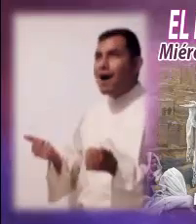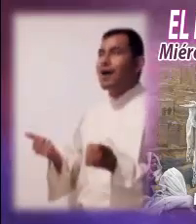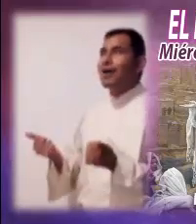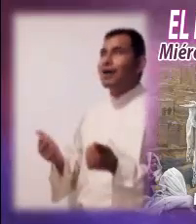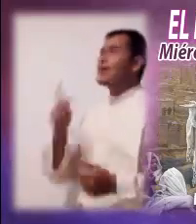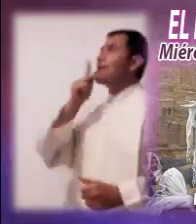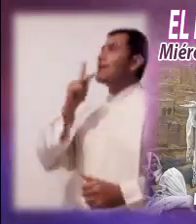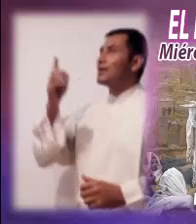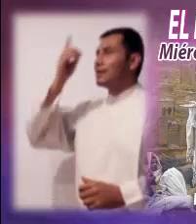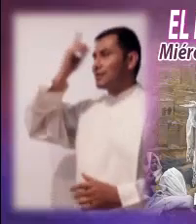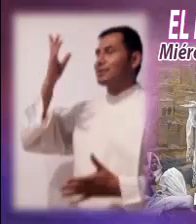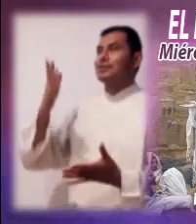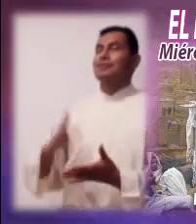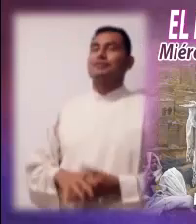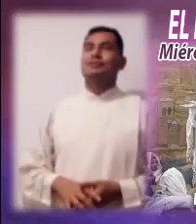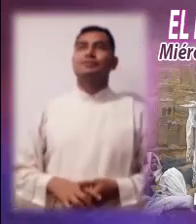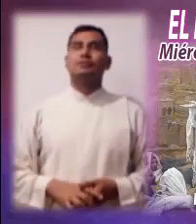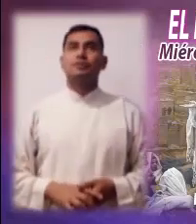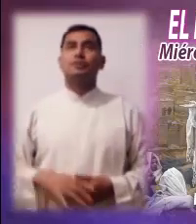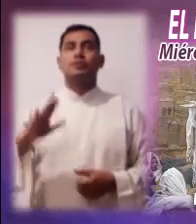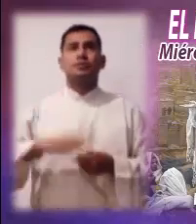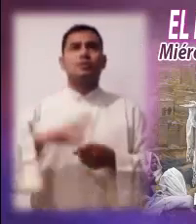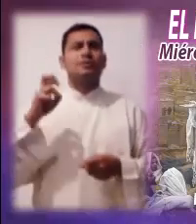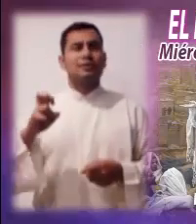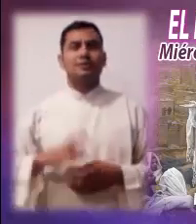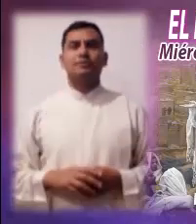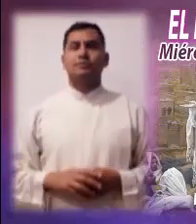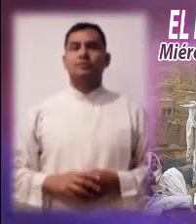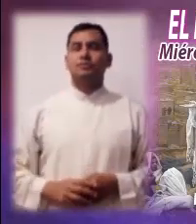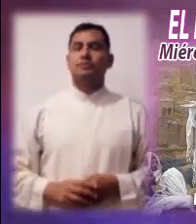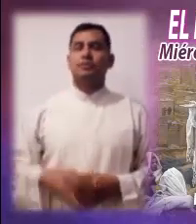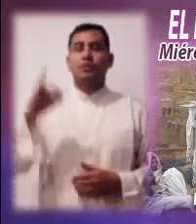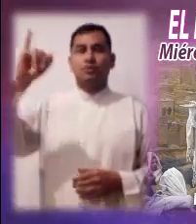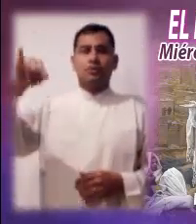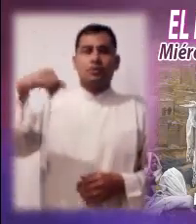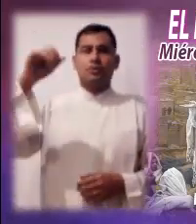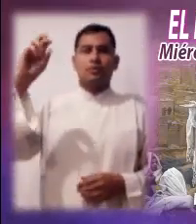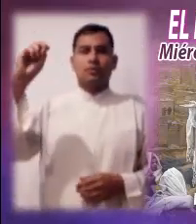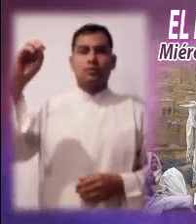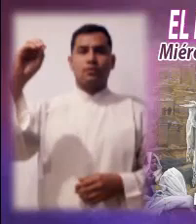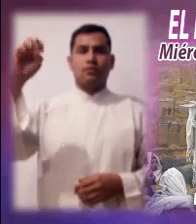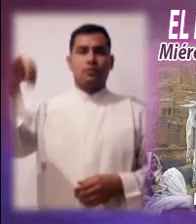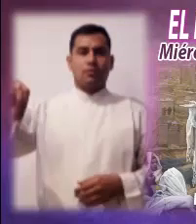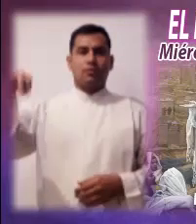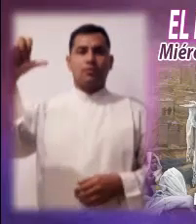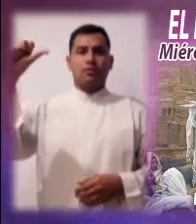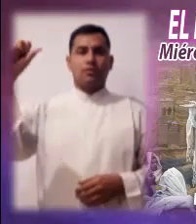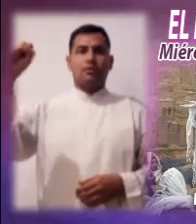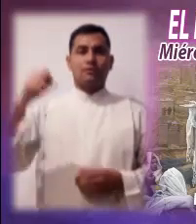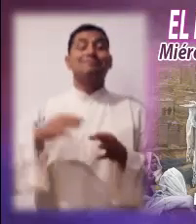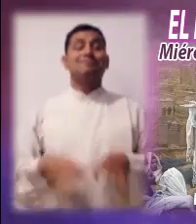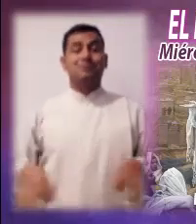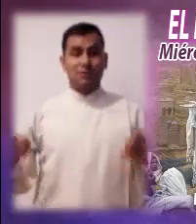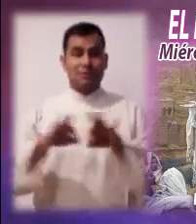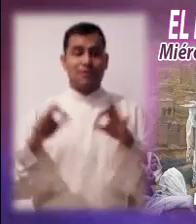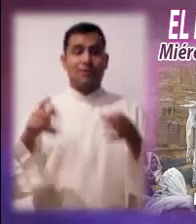a cada uno de los pequeños detalles para dar seguridad. Hay quienes pretenden ser héroes